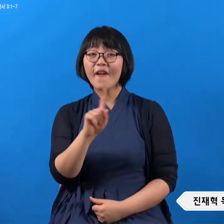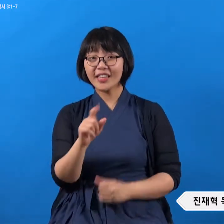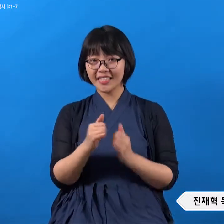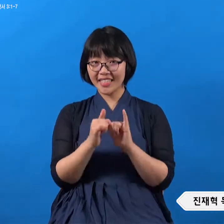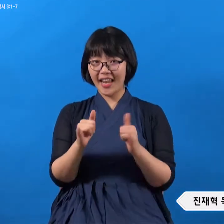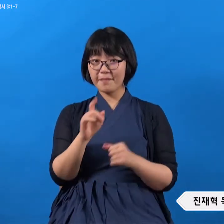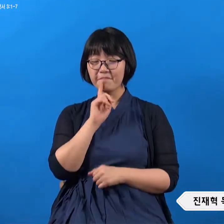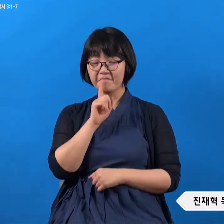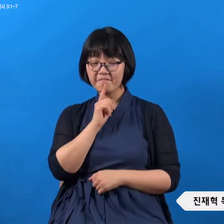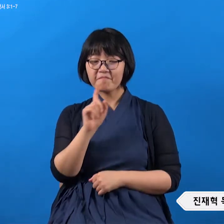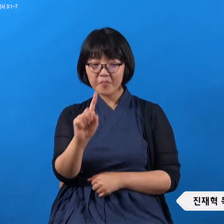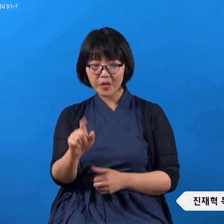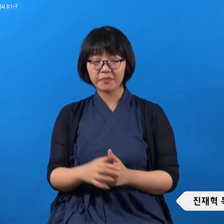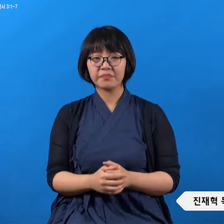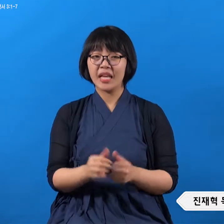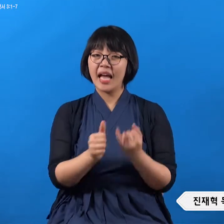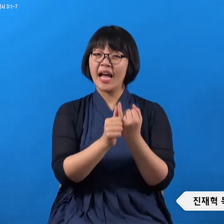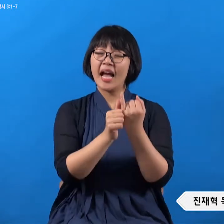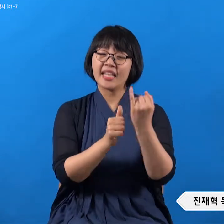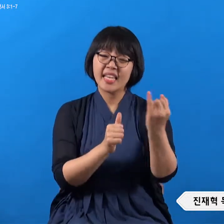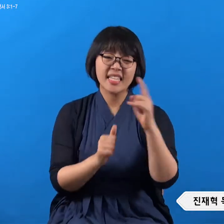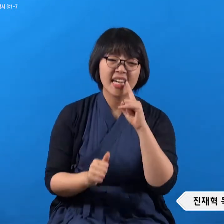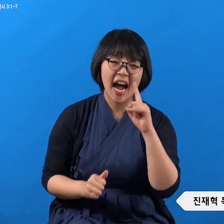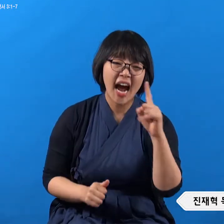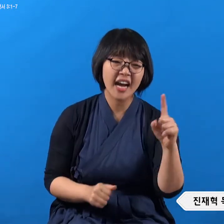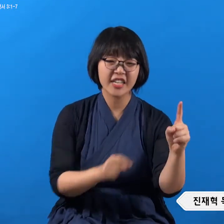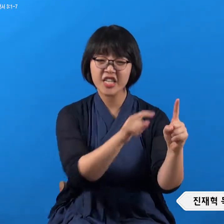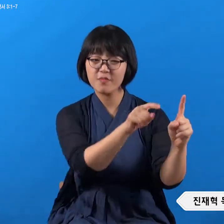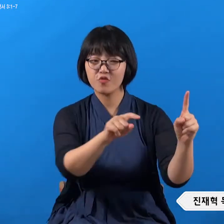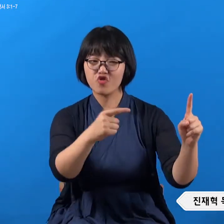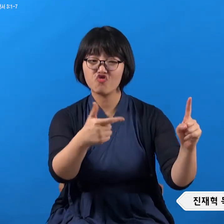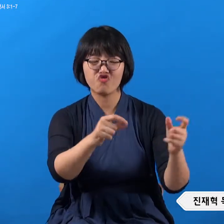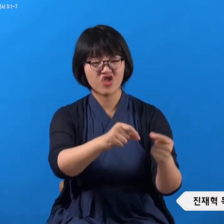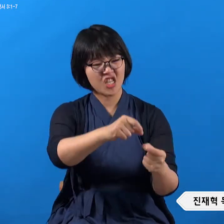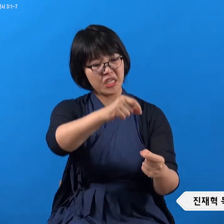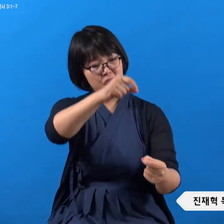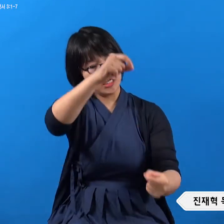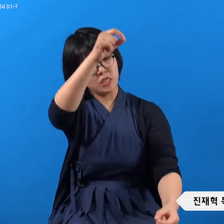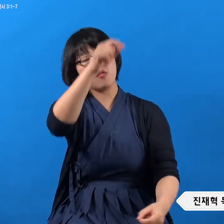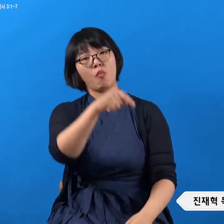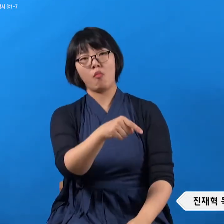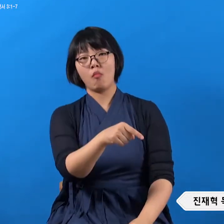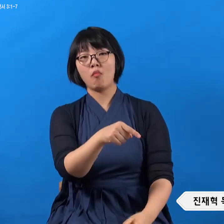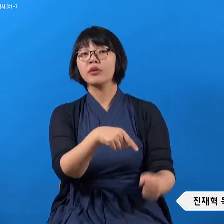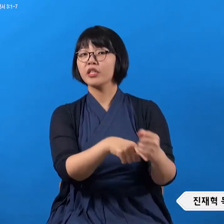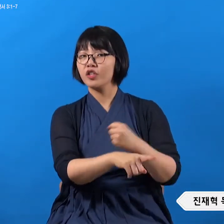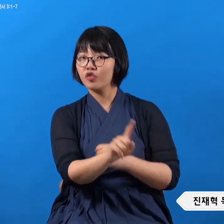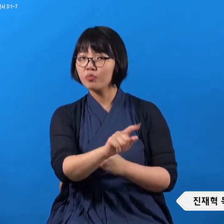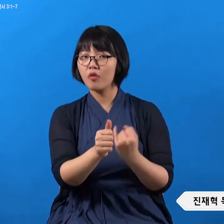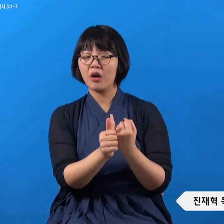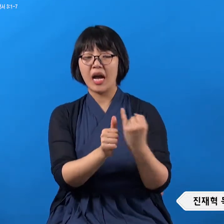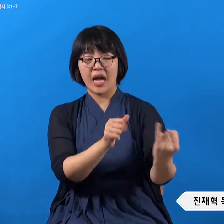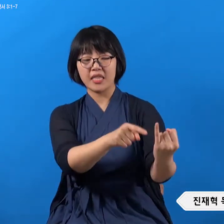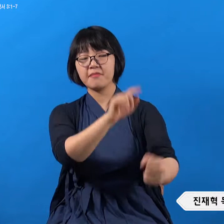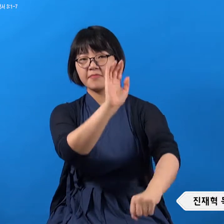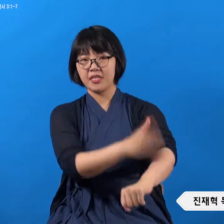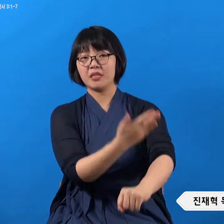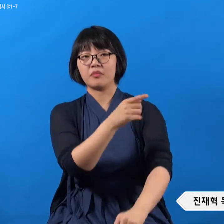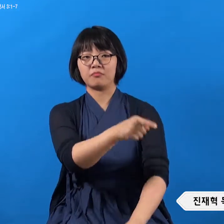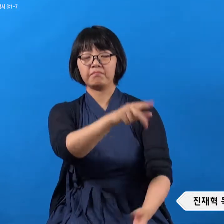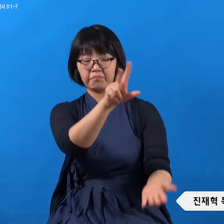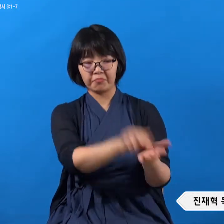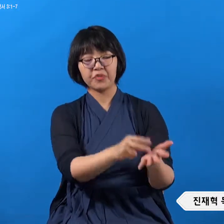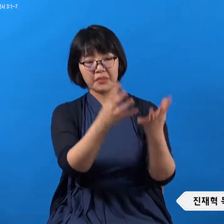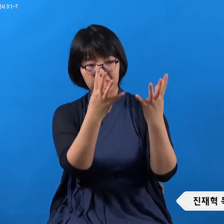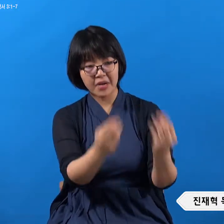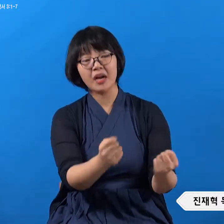어떤 분들은 이야기합니다. 아내들에 대한 이야기가 6절이나 되는 이유는 아내들이 뭔가 문제가